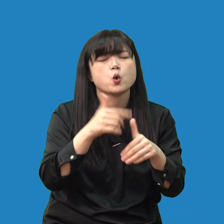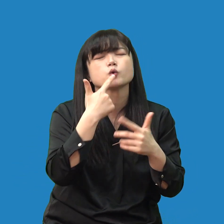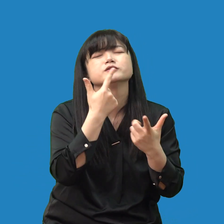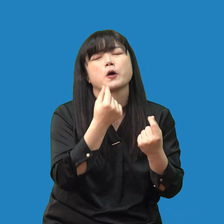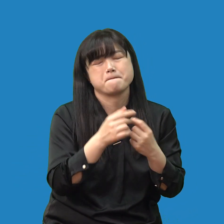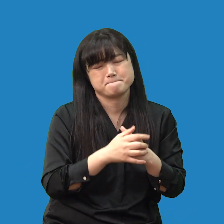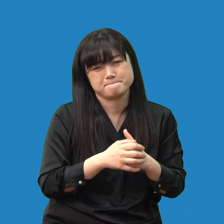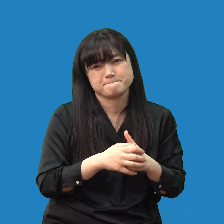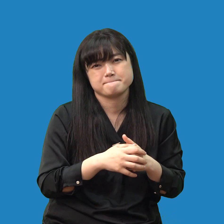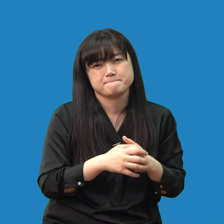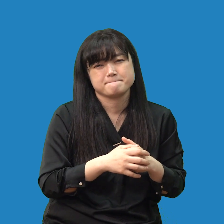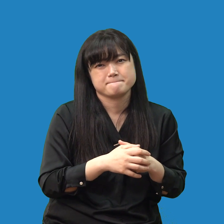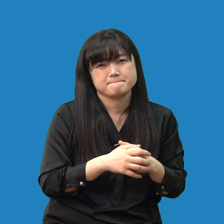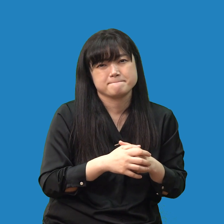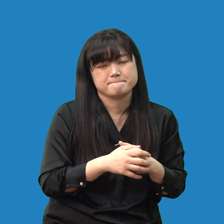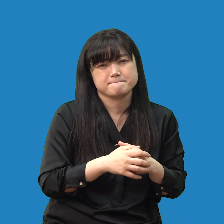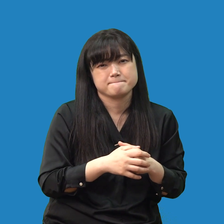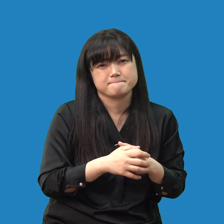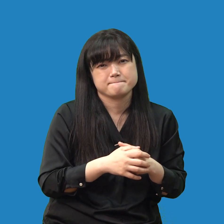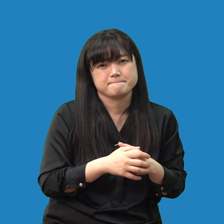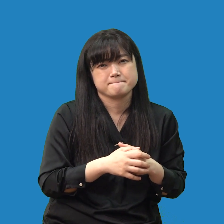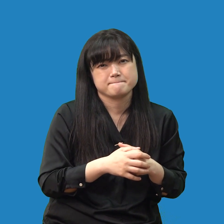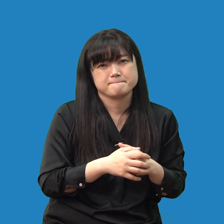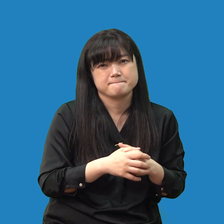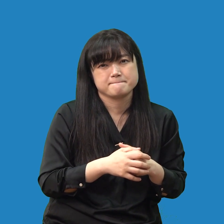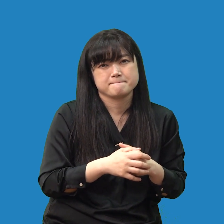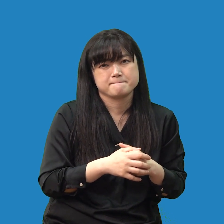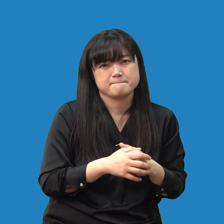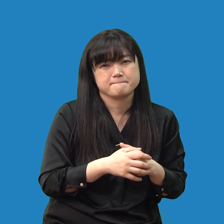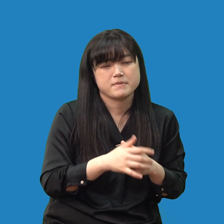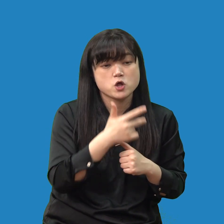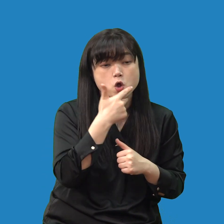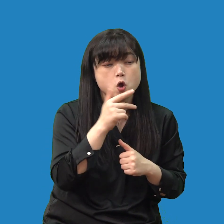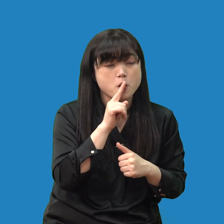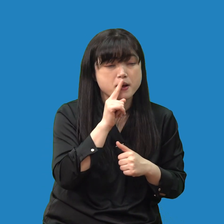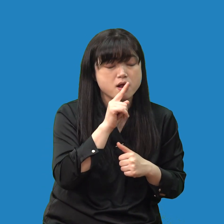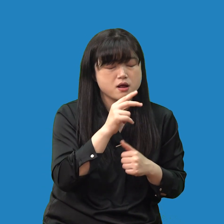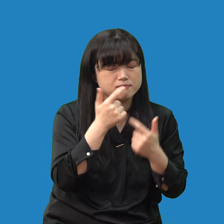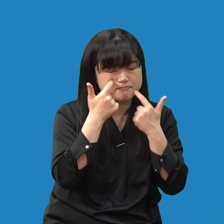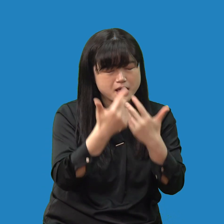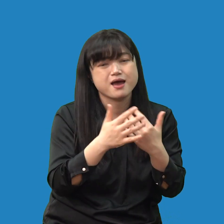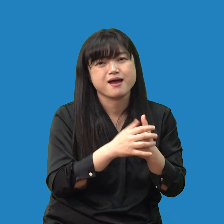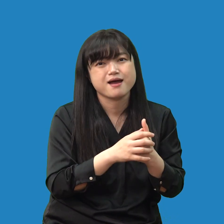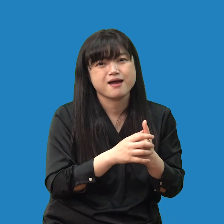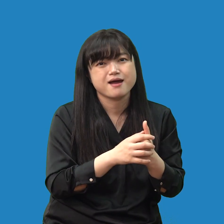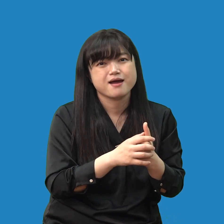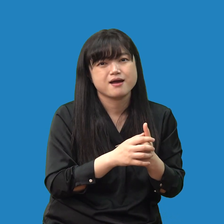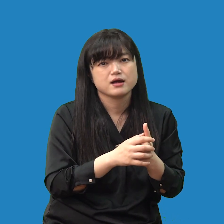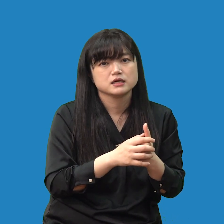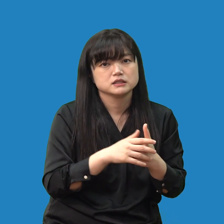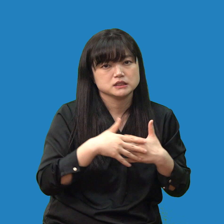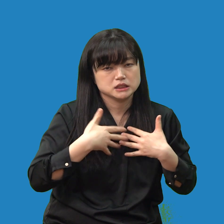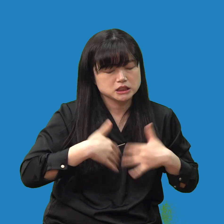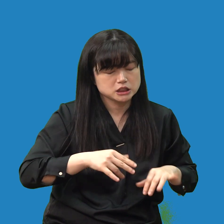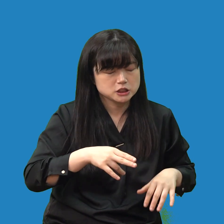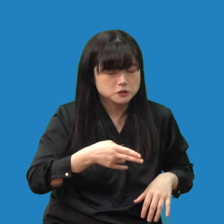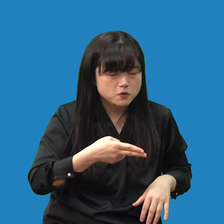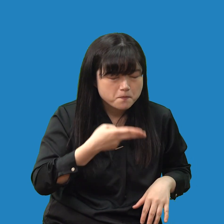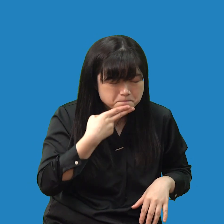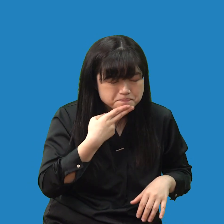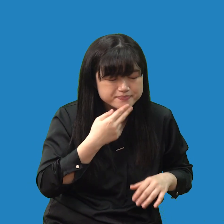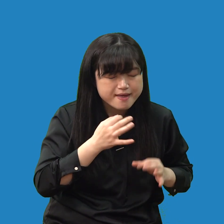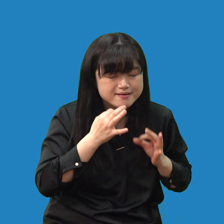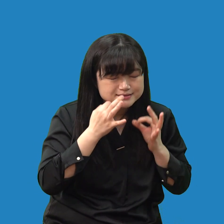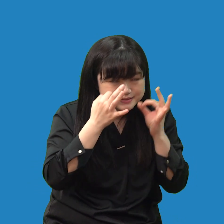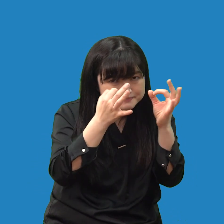안에서 종처럼 이렇게 딱딱 또 떨어지는데요. 영어 번역을 보니까 조금 더 실감이 납니다. 지칠 줄